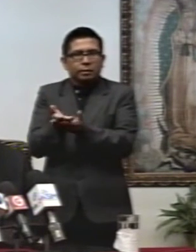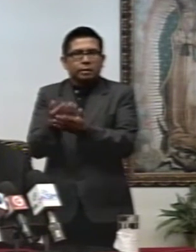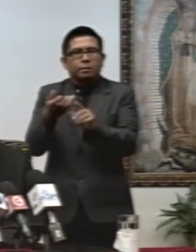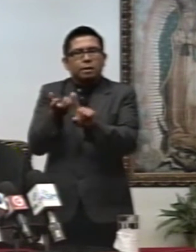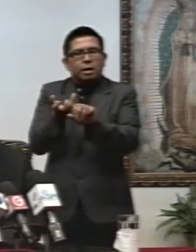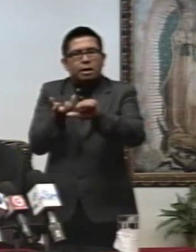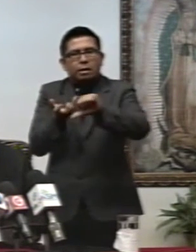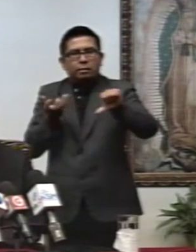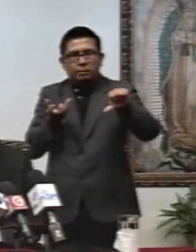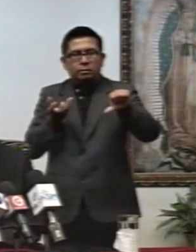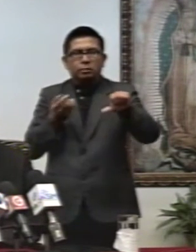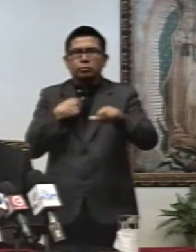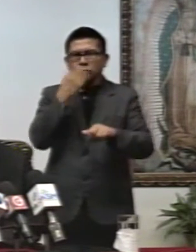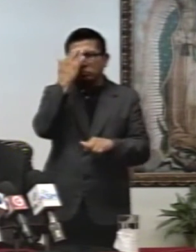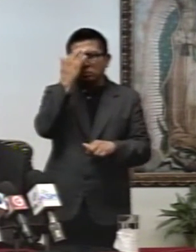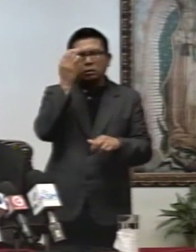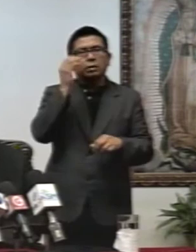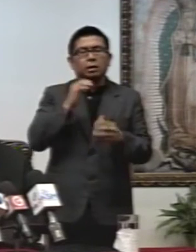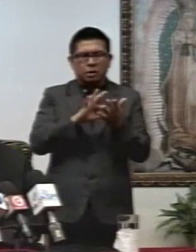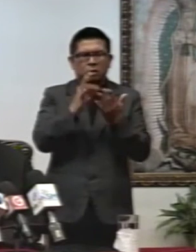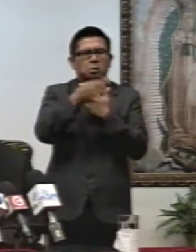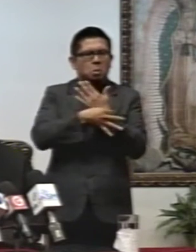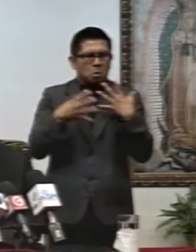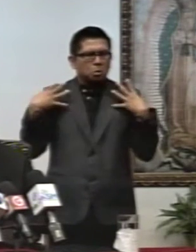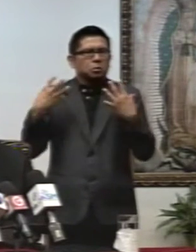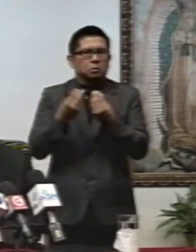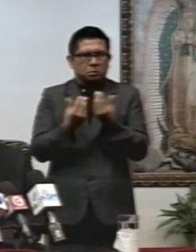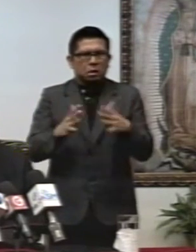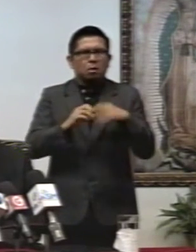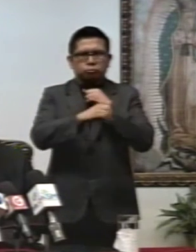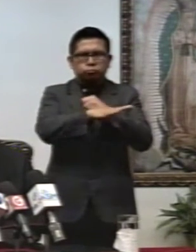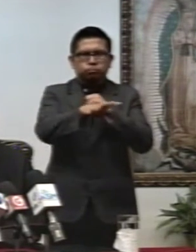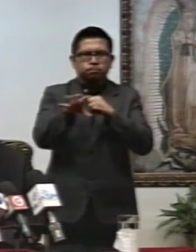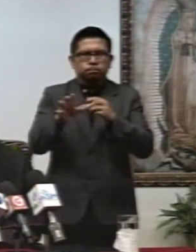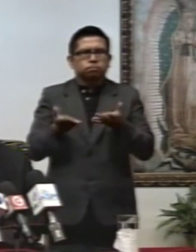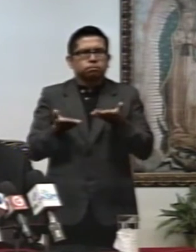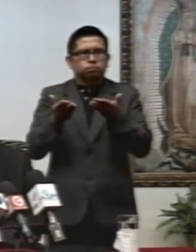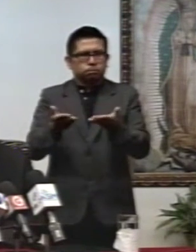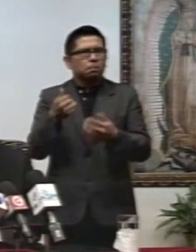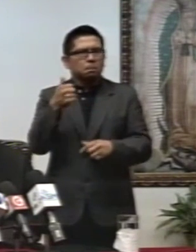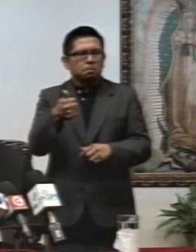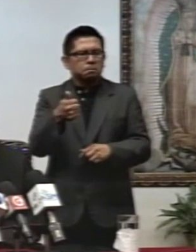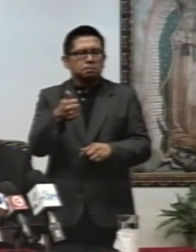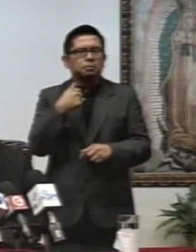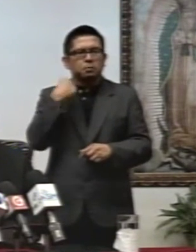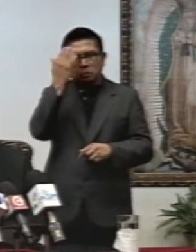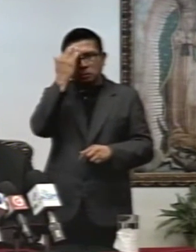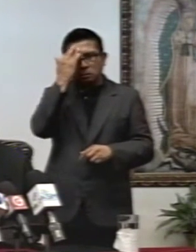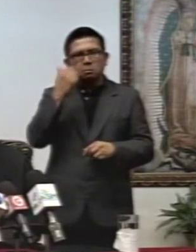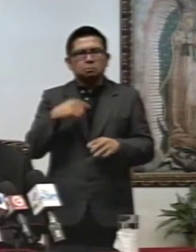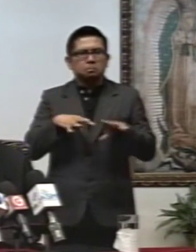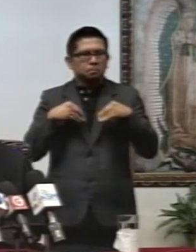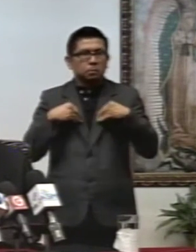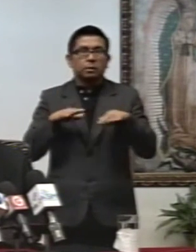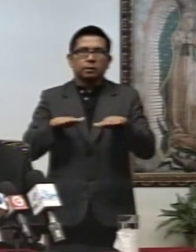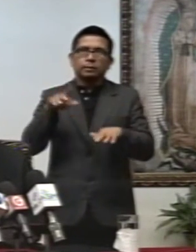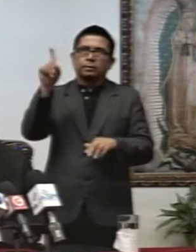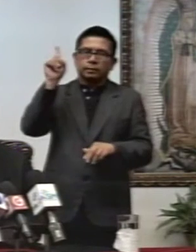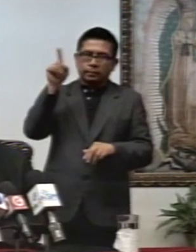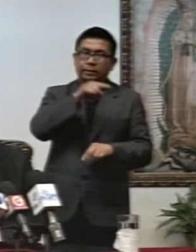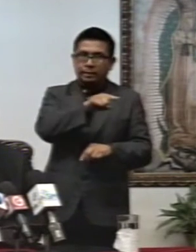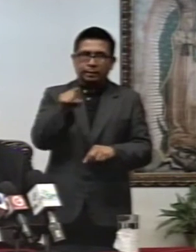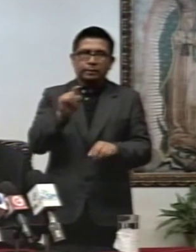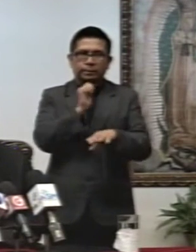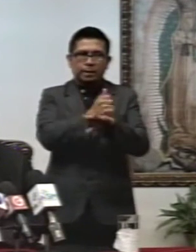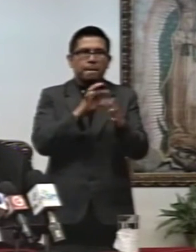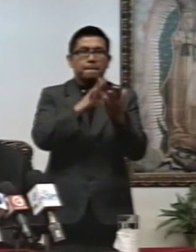se hagan también programas sociales que vienen a ayudar, ¿Cómo no? Gracias a Dios. Y